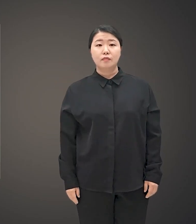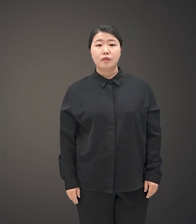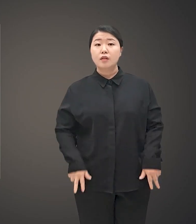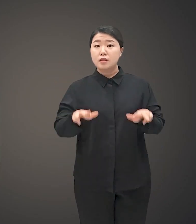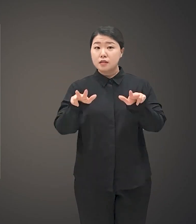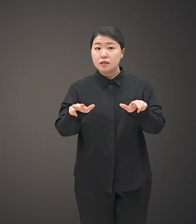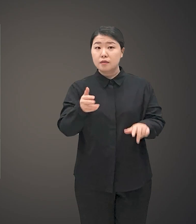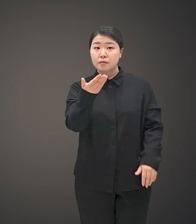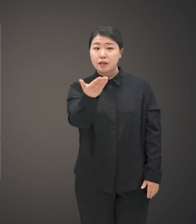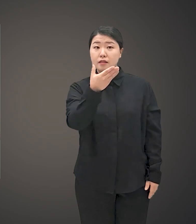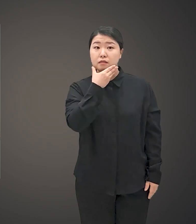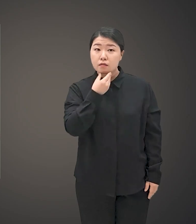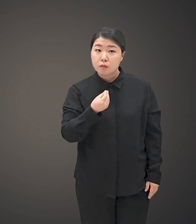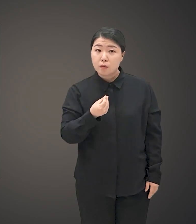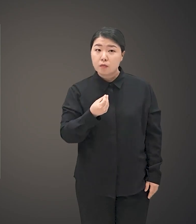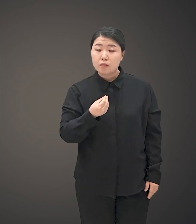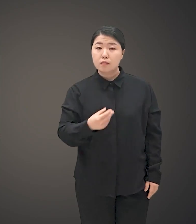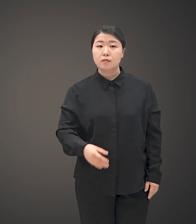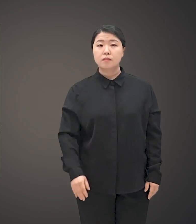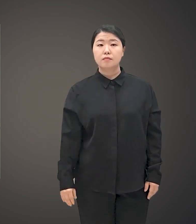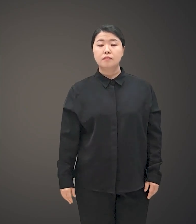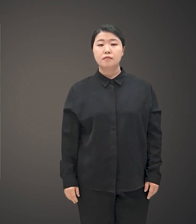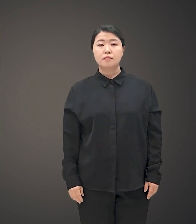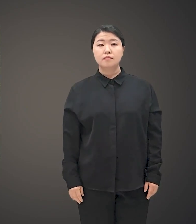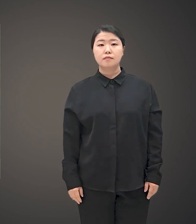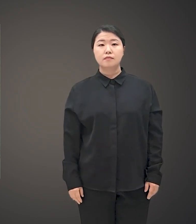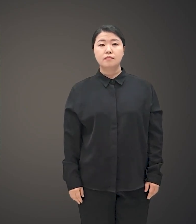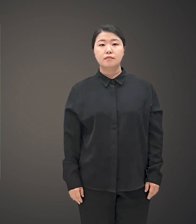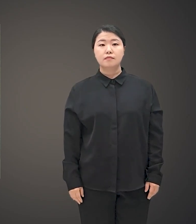그럼 지금 당신은 행복해?